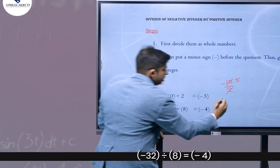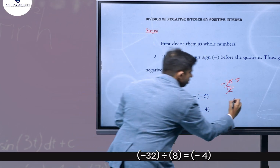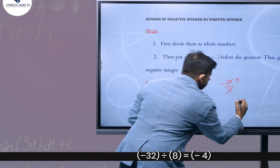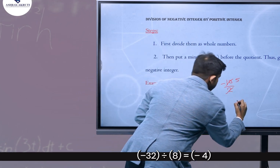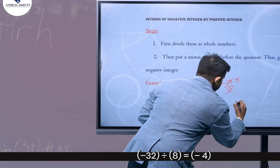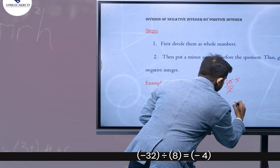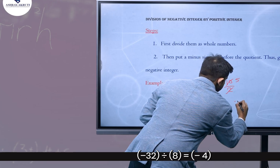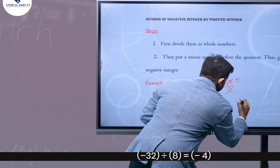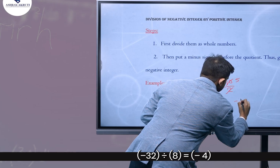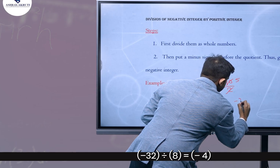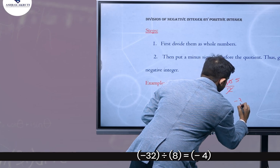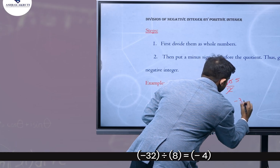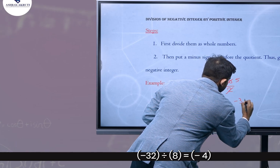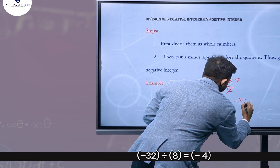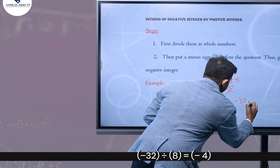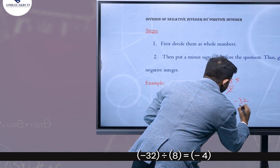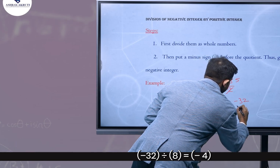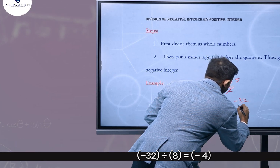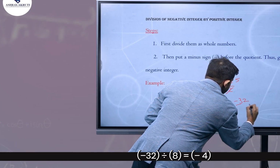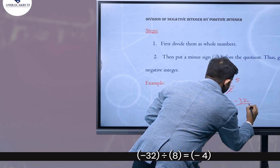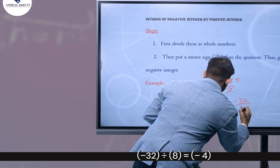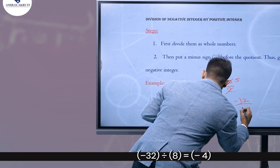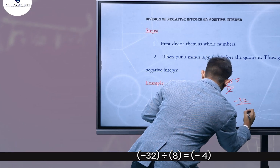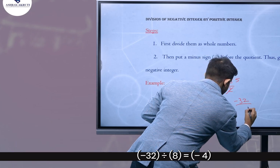-32 / 8 = -4.